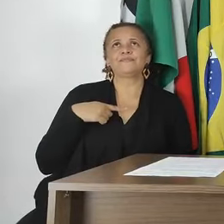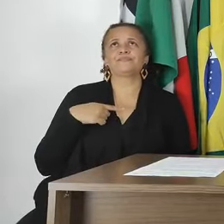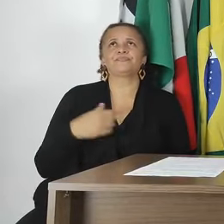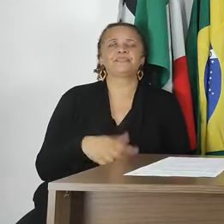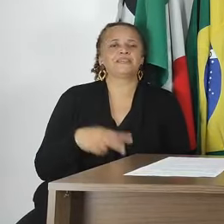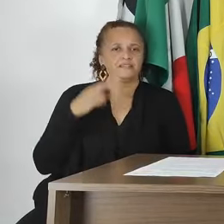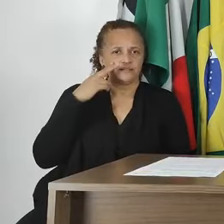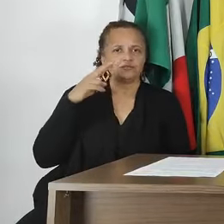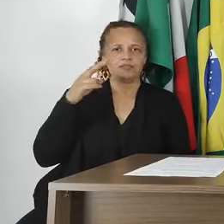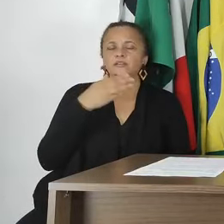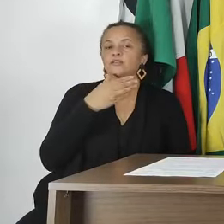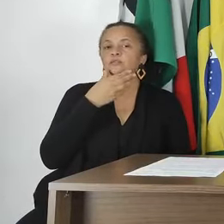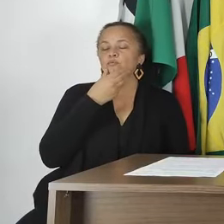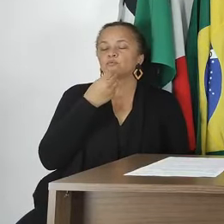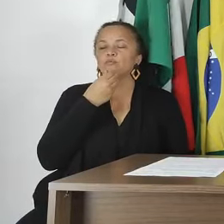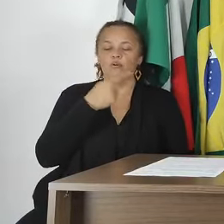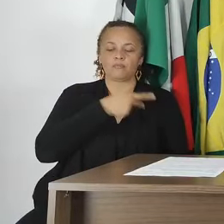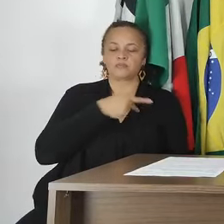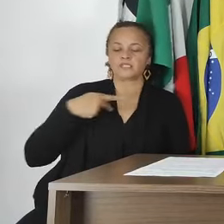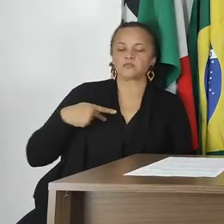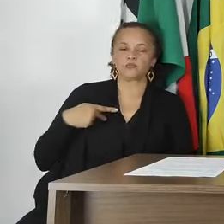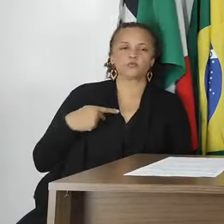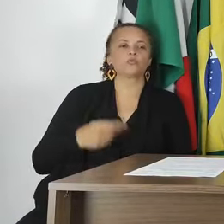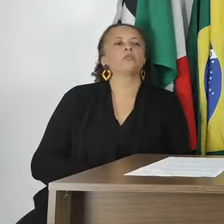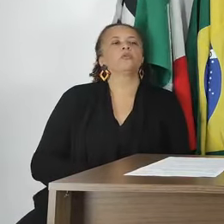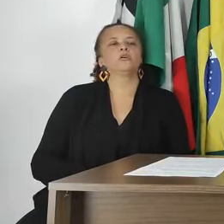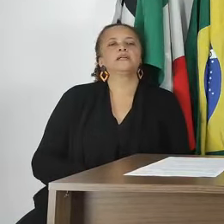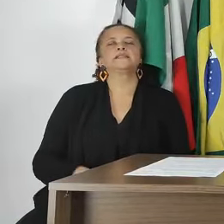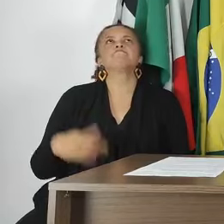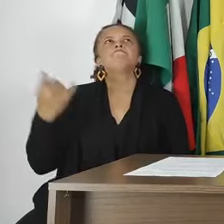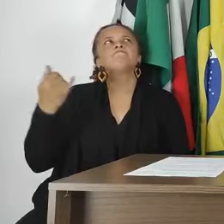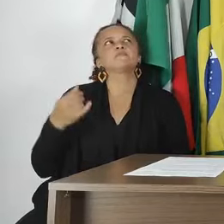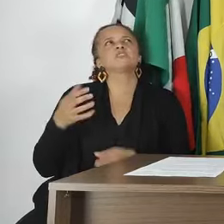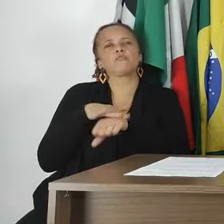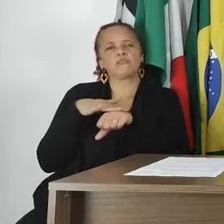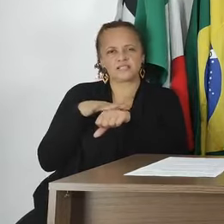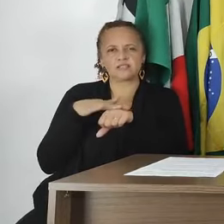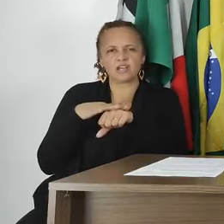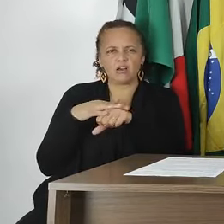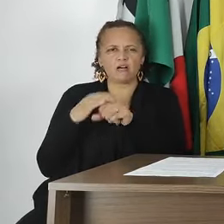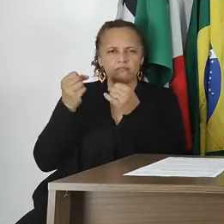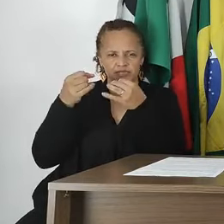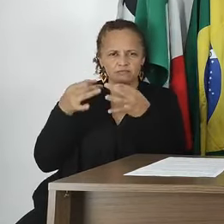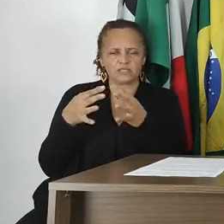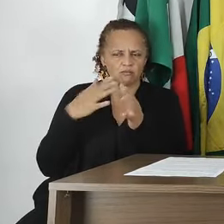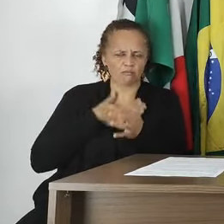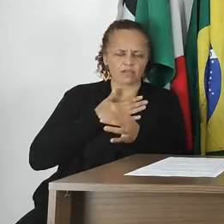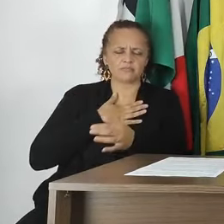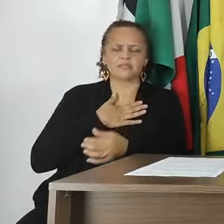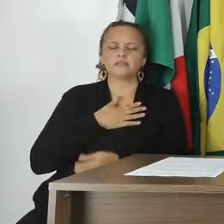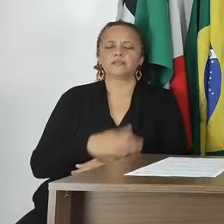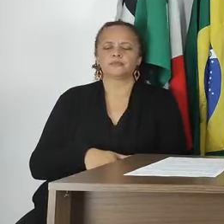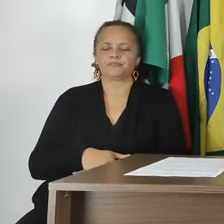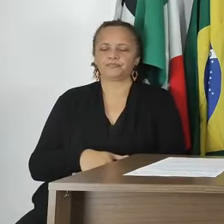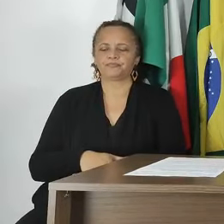escutei de um pastor amigo meu, que ele falou assim que uma certa vez, né, na ilustração ele contou para mim que